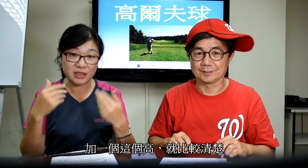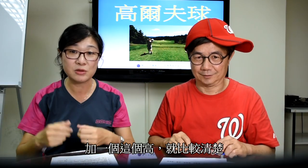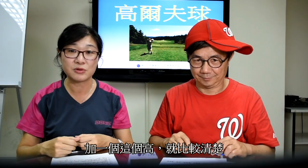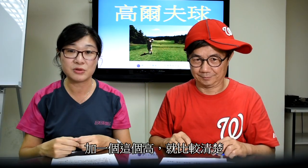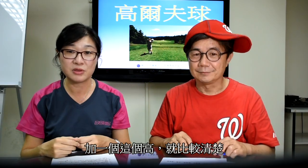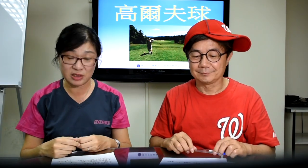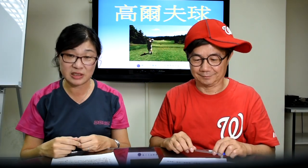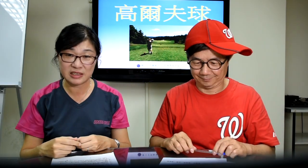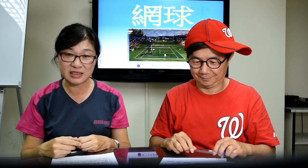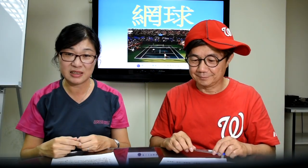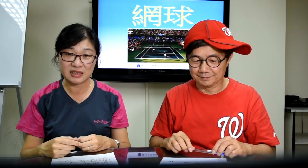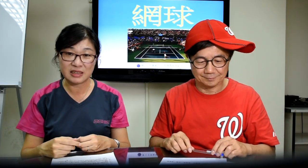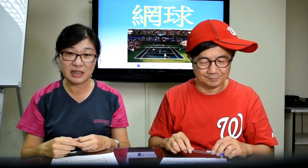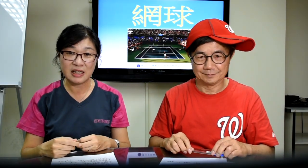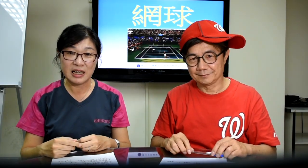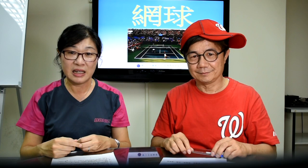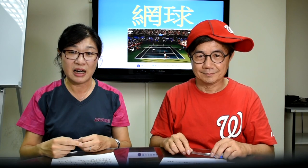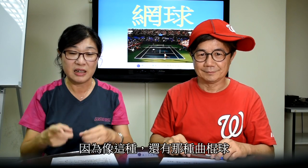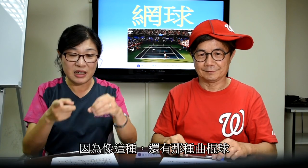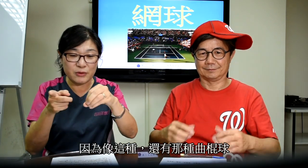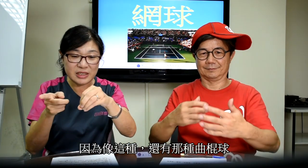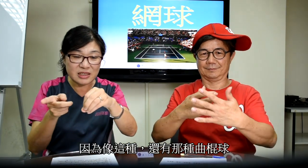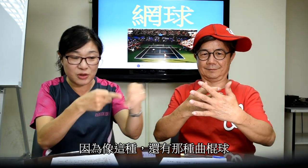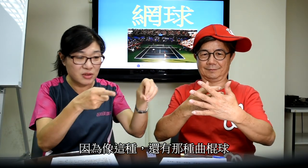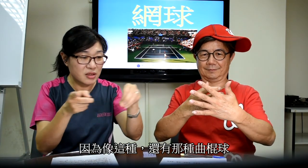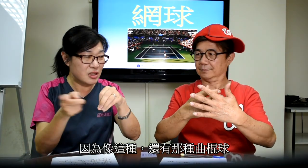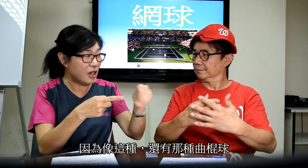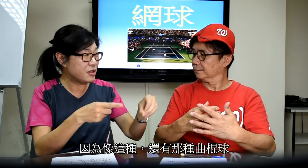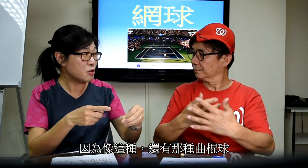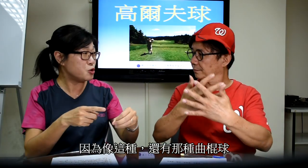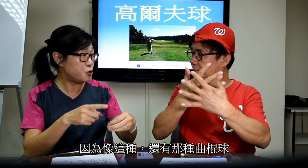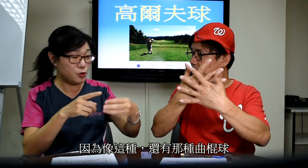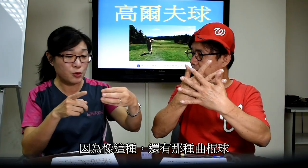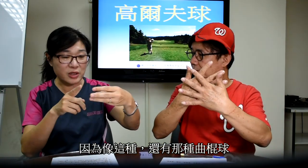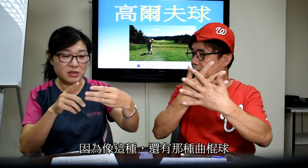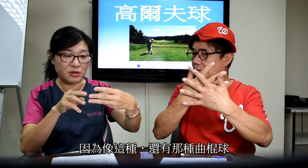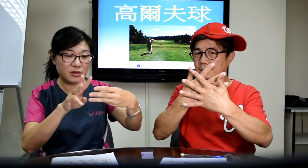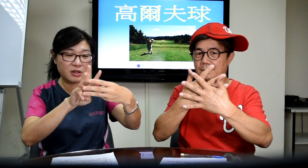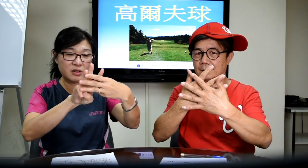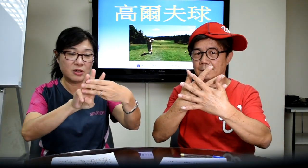楚，是好，因为像这种，还有那种曲棍球哦，